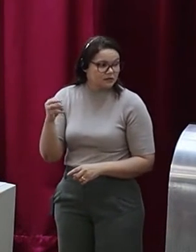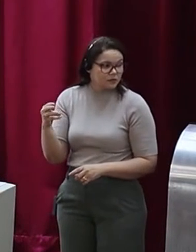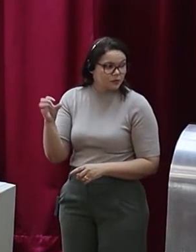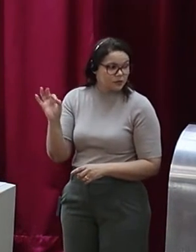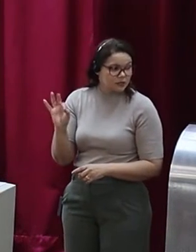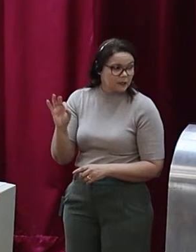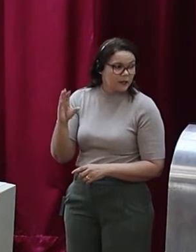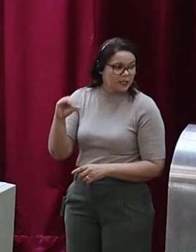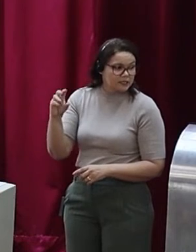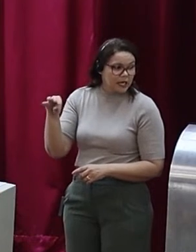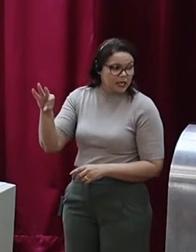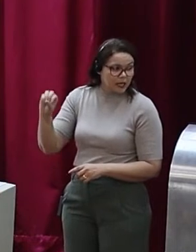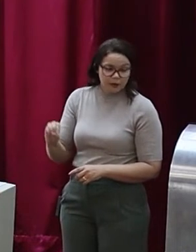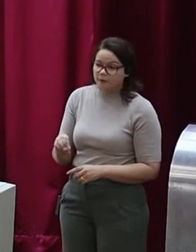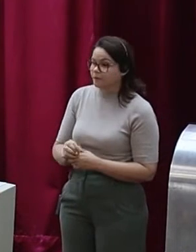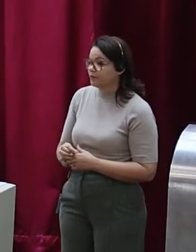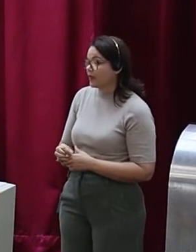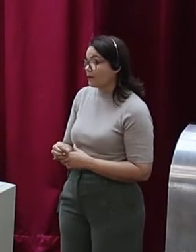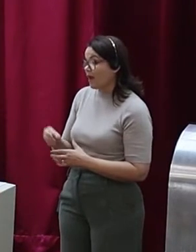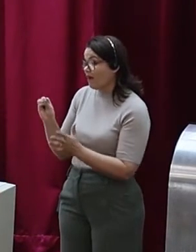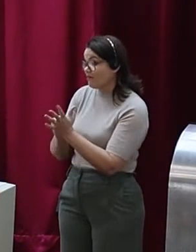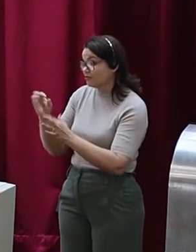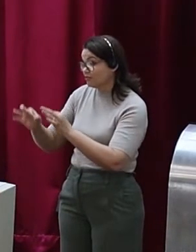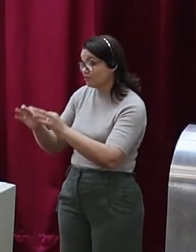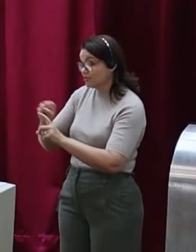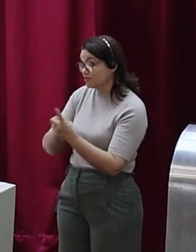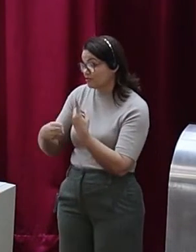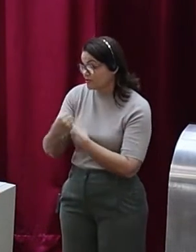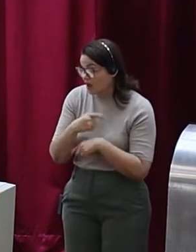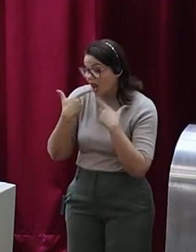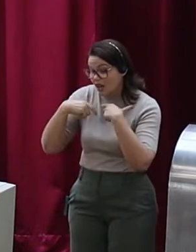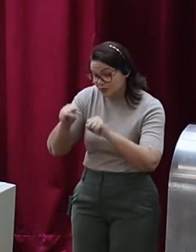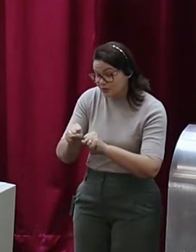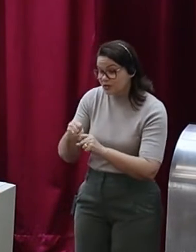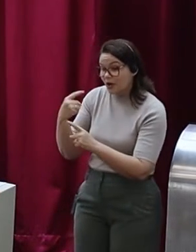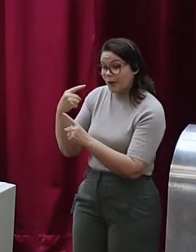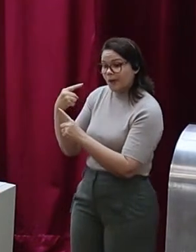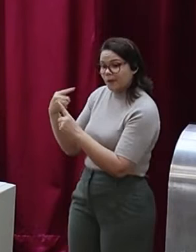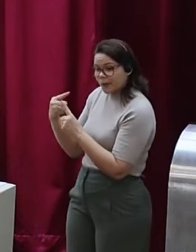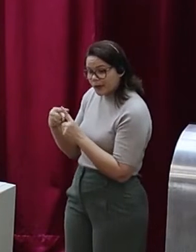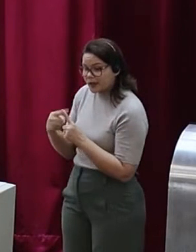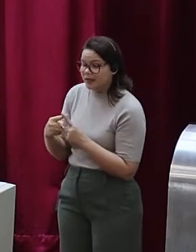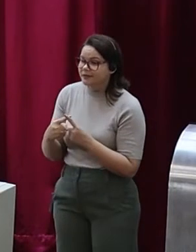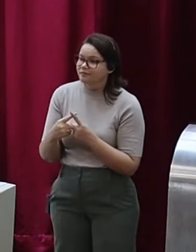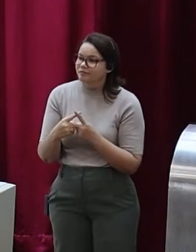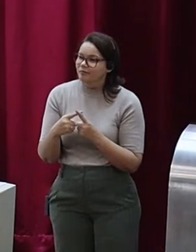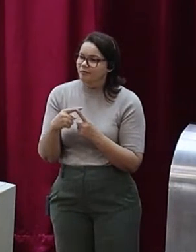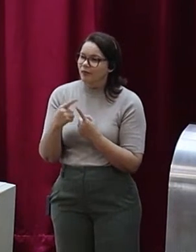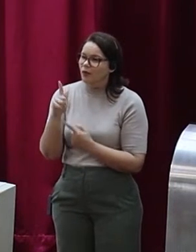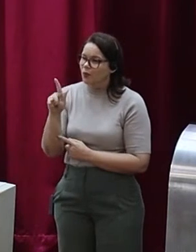La injusticia social lingüística. A pesar que el guaraní sigue siendo la lengua más hablada en Paraguay, lengua